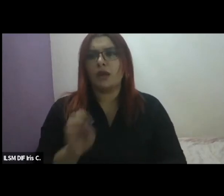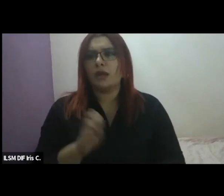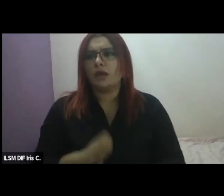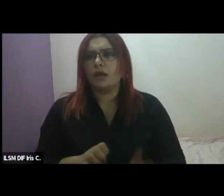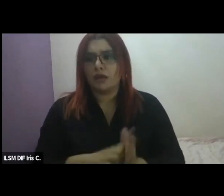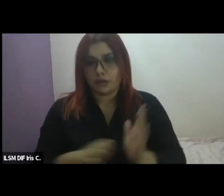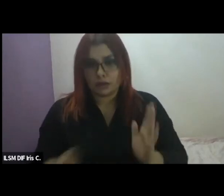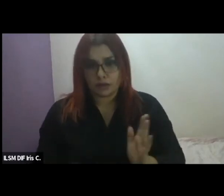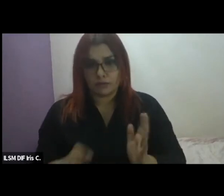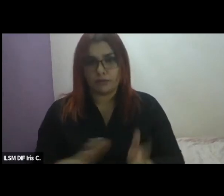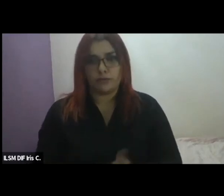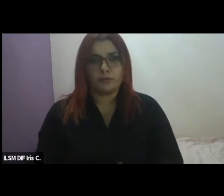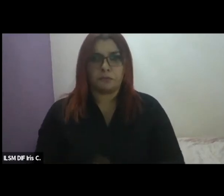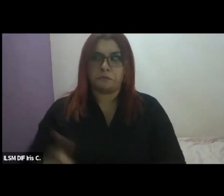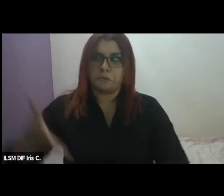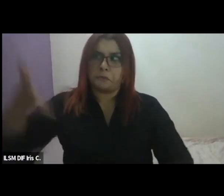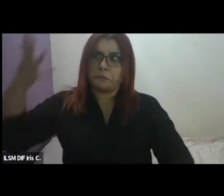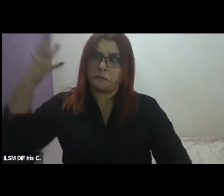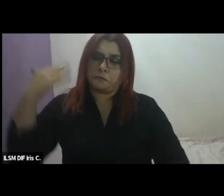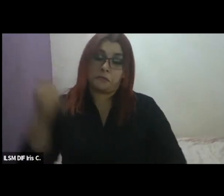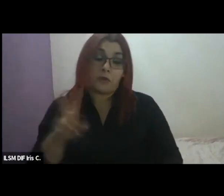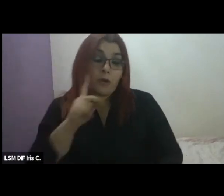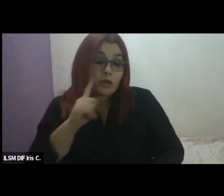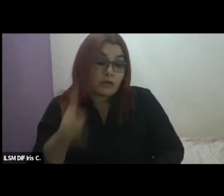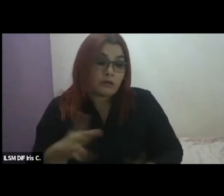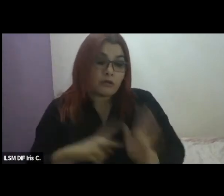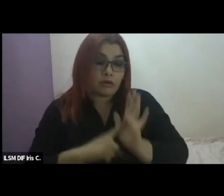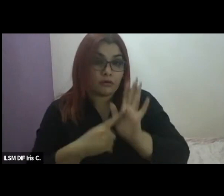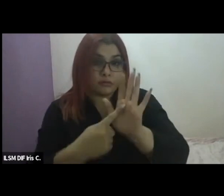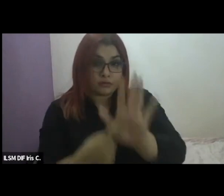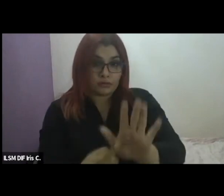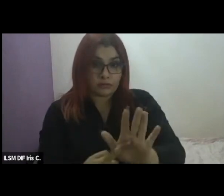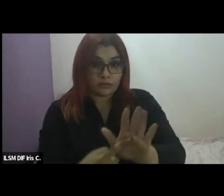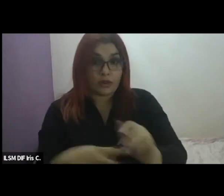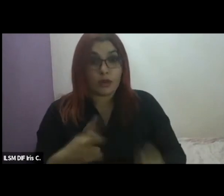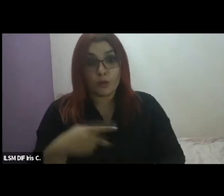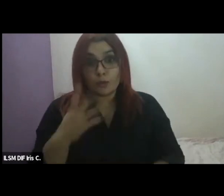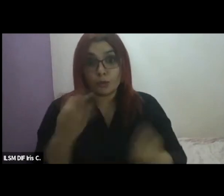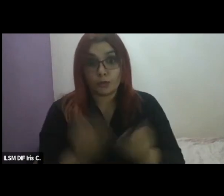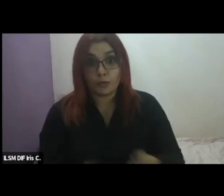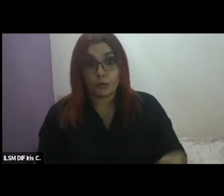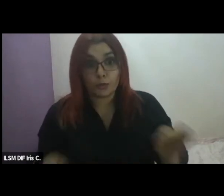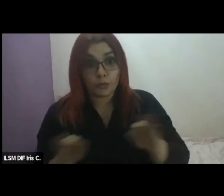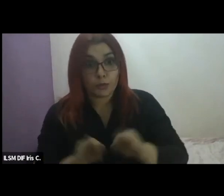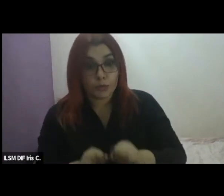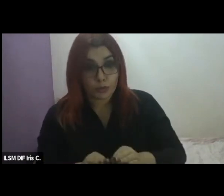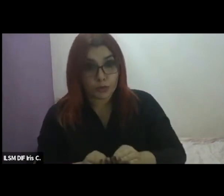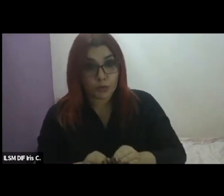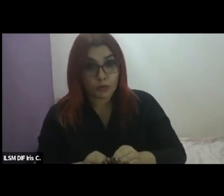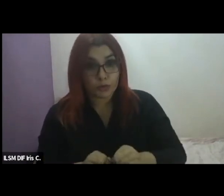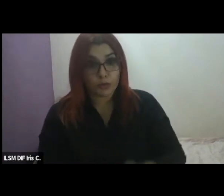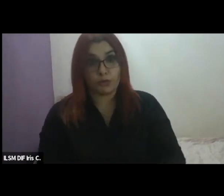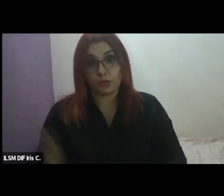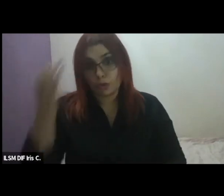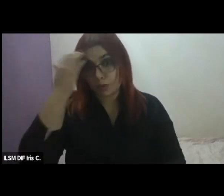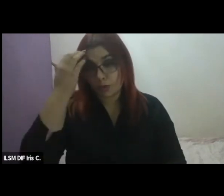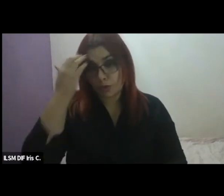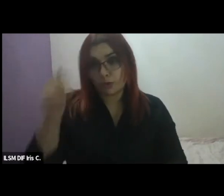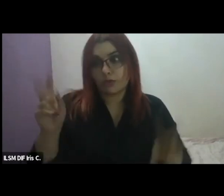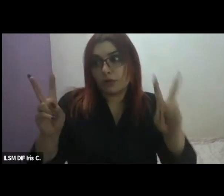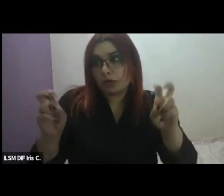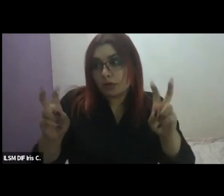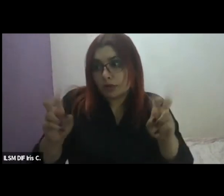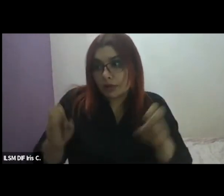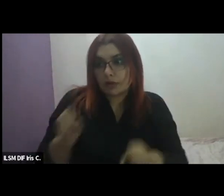¿no? Y por último, también prestar atención a las epistemologías y teorías que utilizamos en los